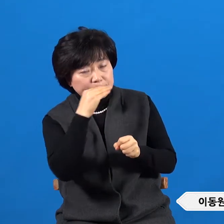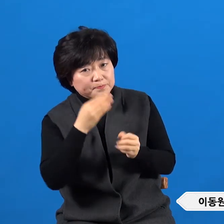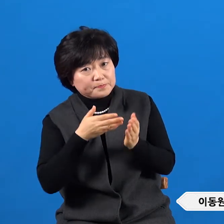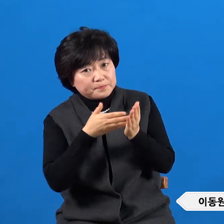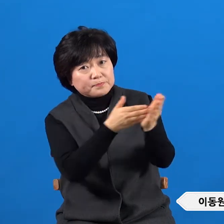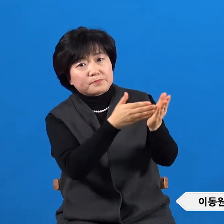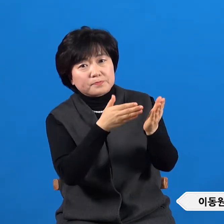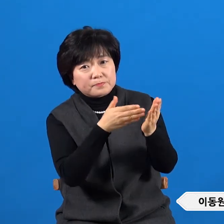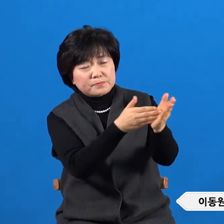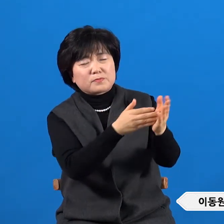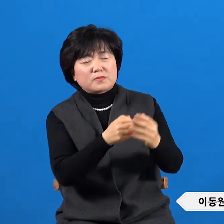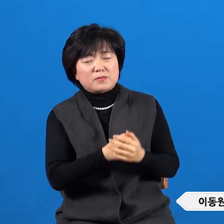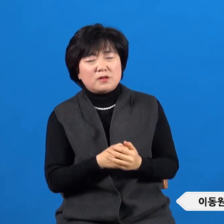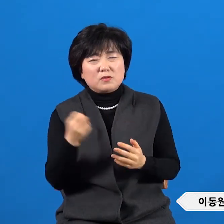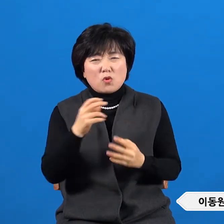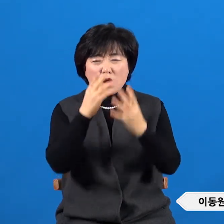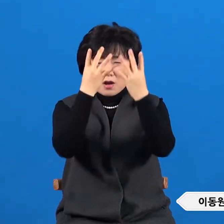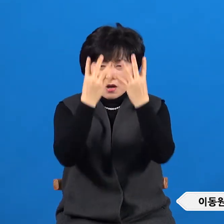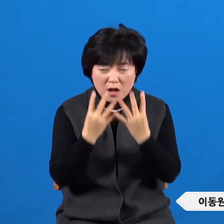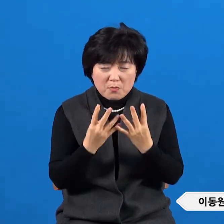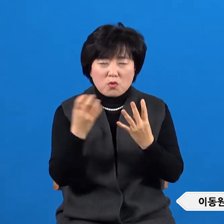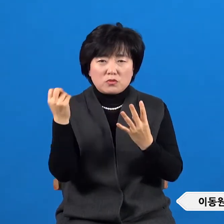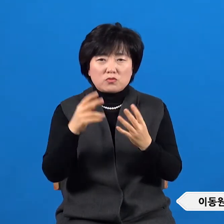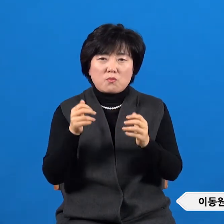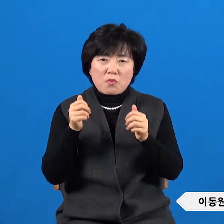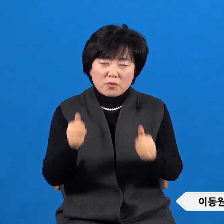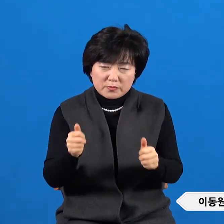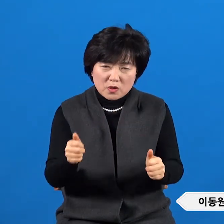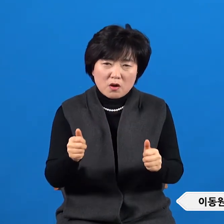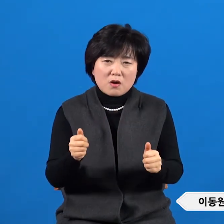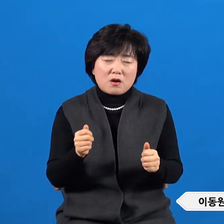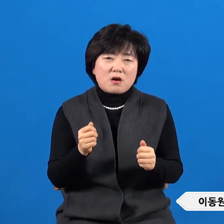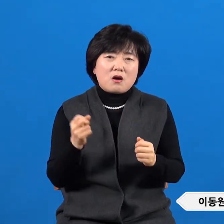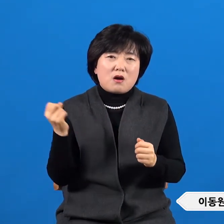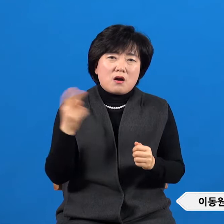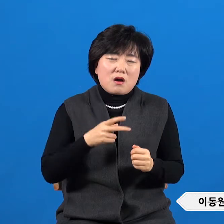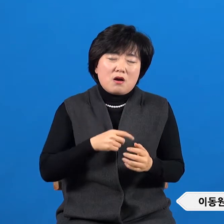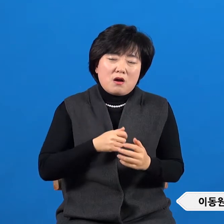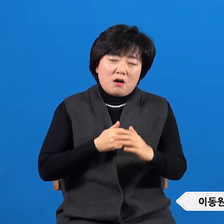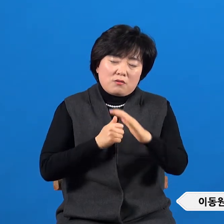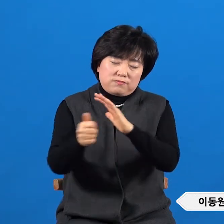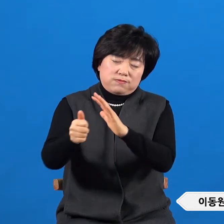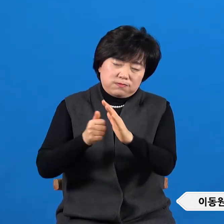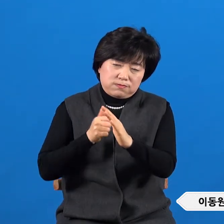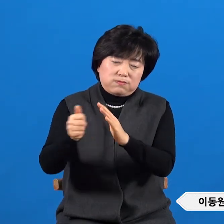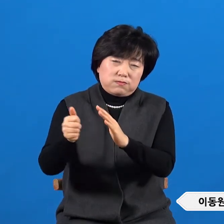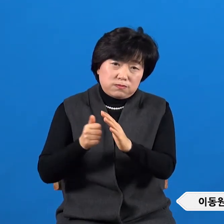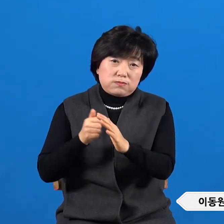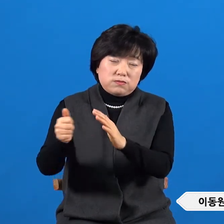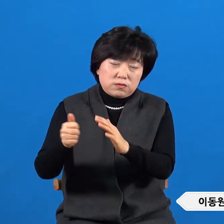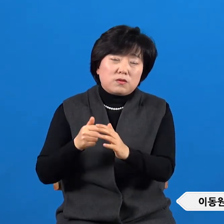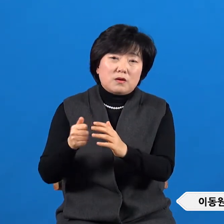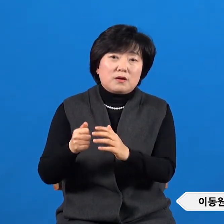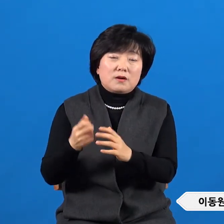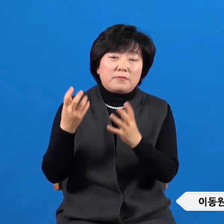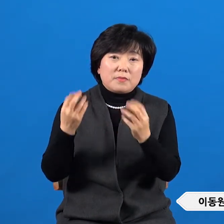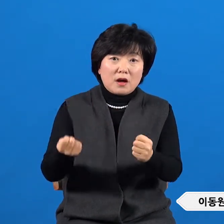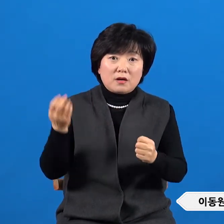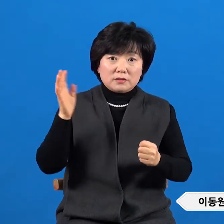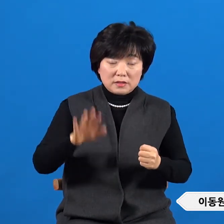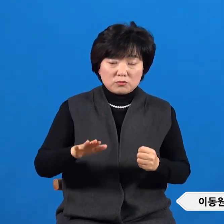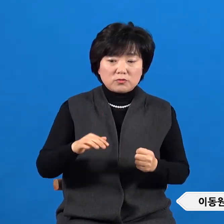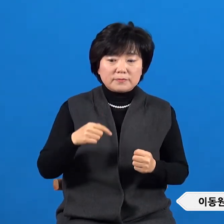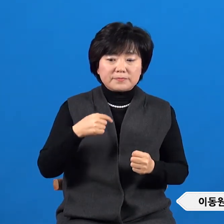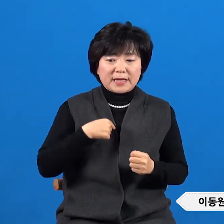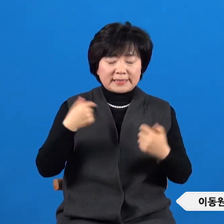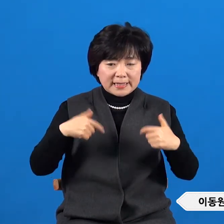여성, 노인과 어린아이들의 친구였습니다. 감옥과 법정이 그의 가장 중요한 정치